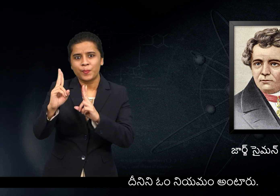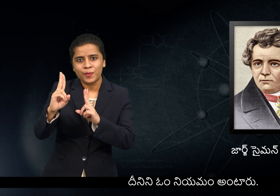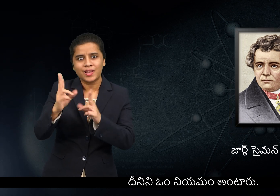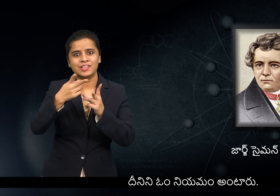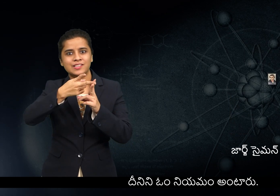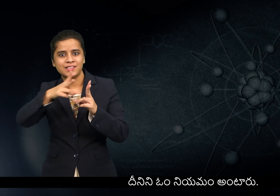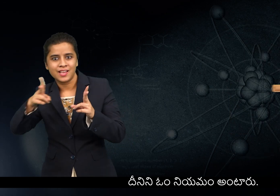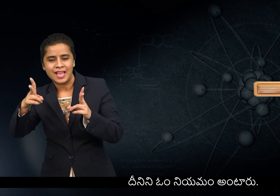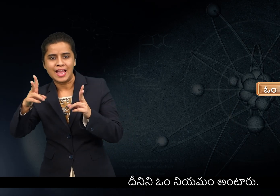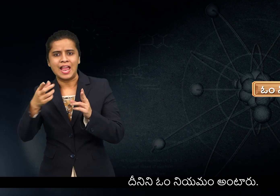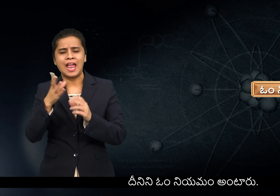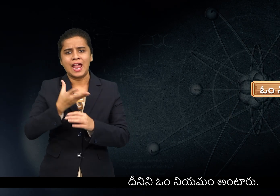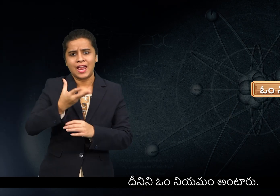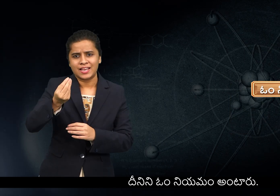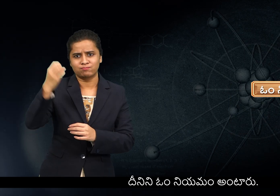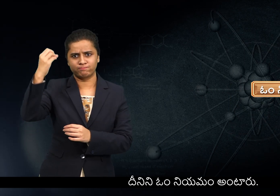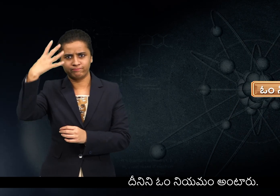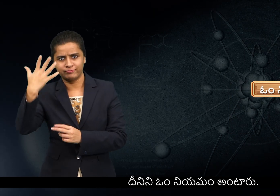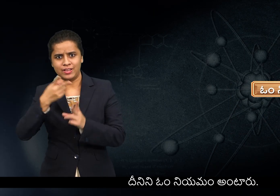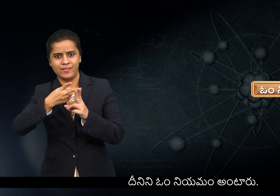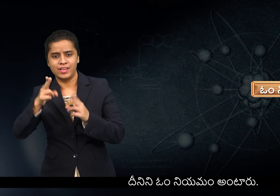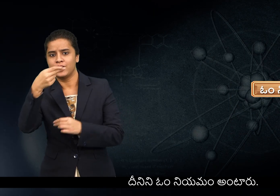దీనిని ఓం నియమం అంటారు.